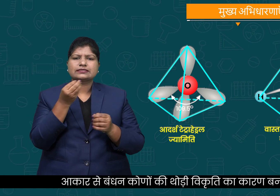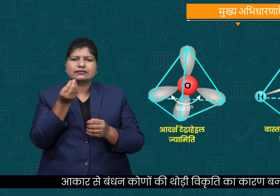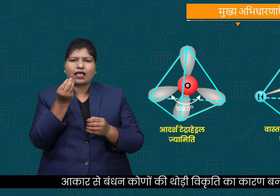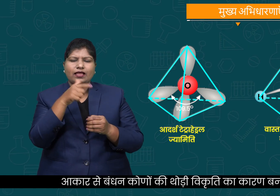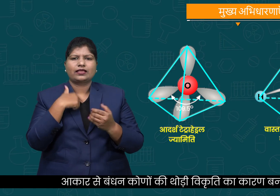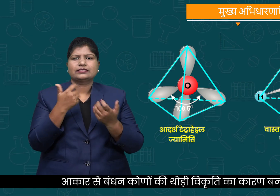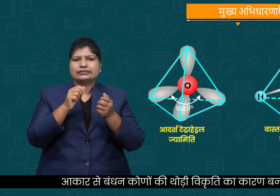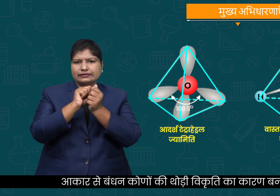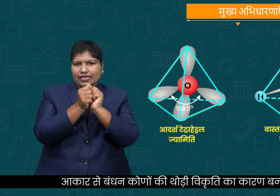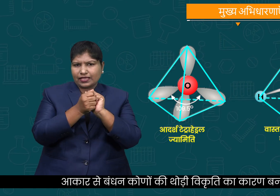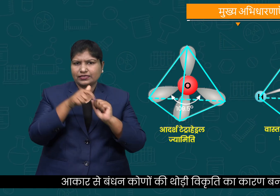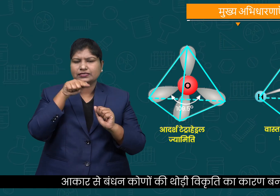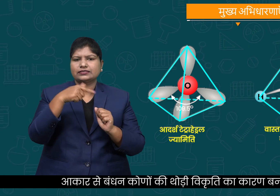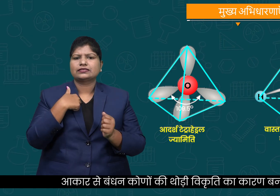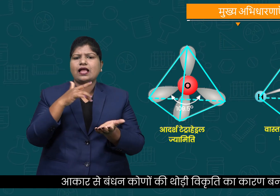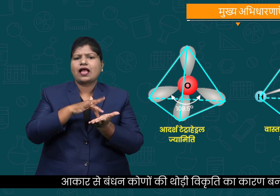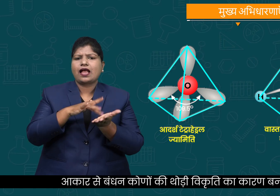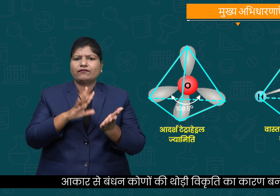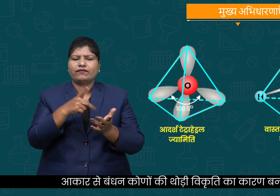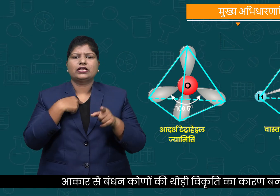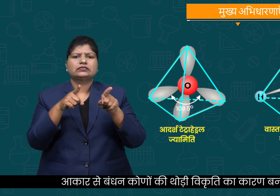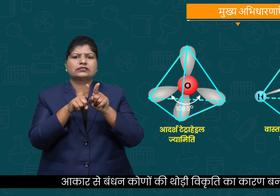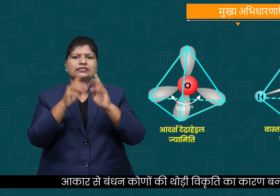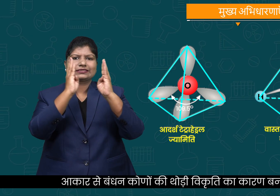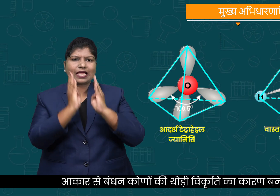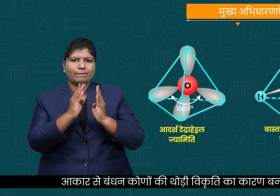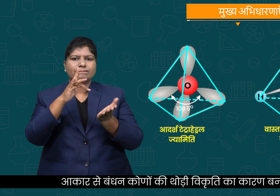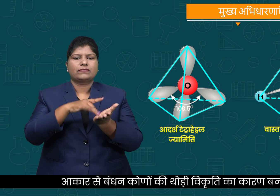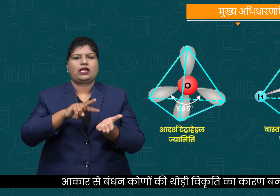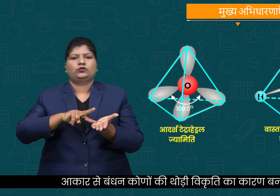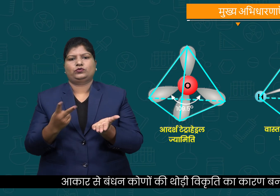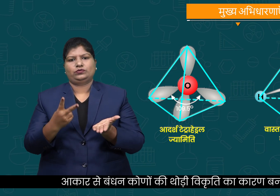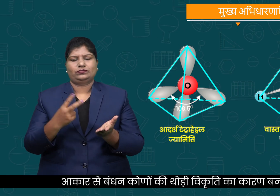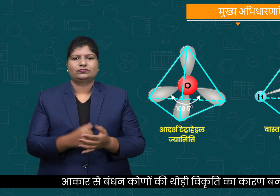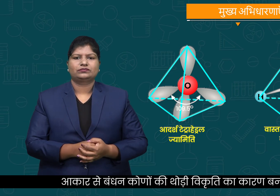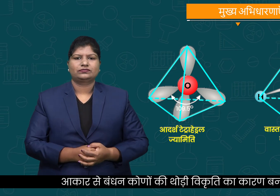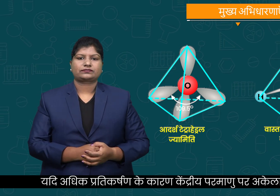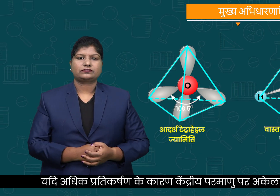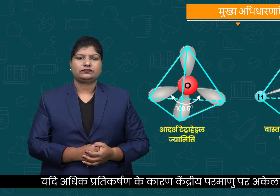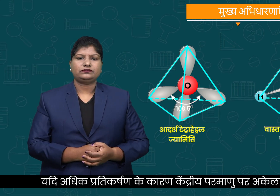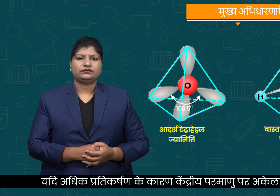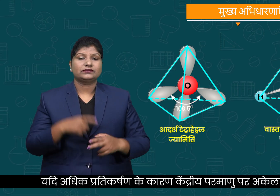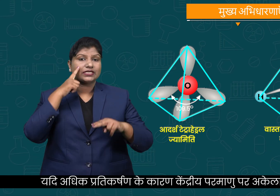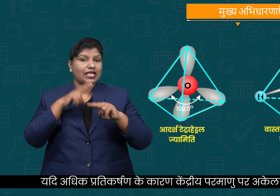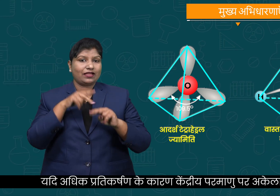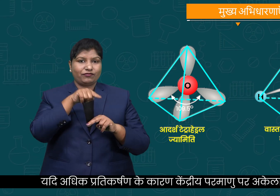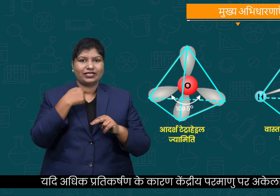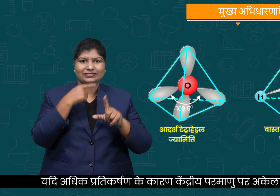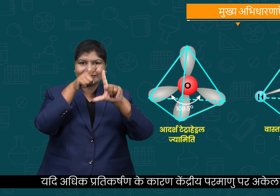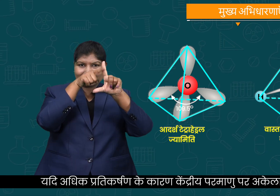से बंधन कोणों की थोड़ी विकृति का कारण बनती है। यदि अधिक प्रतिकर्षण के